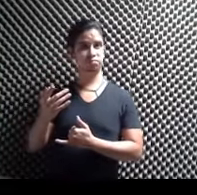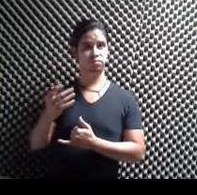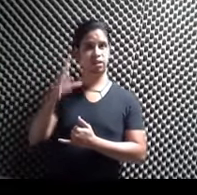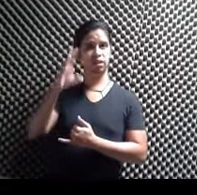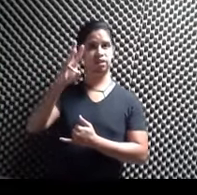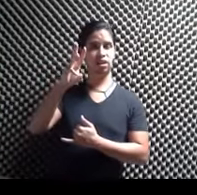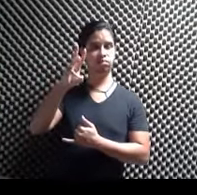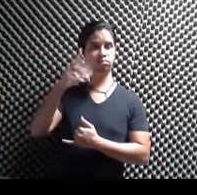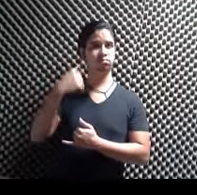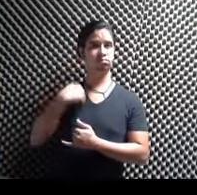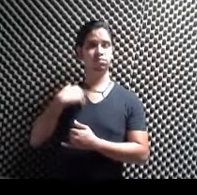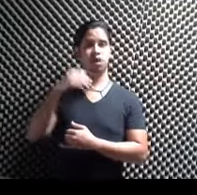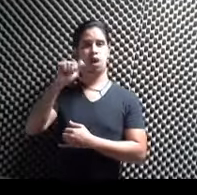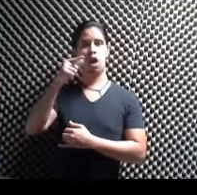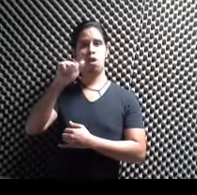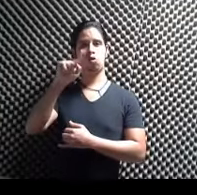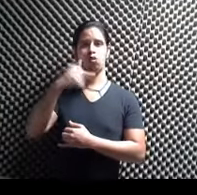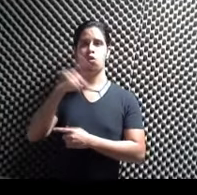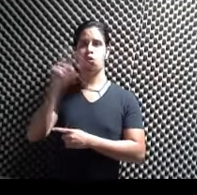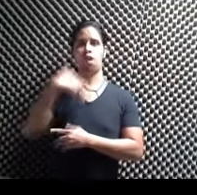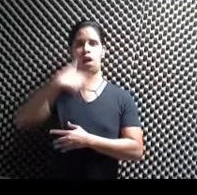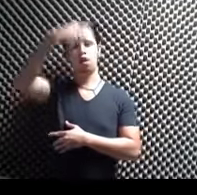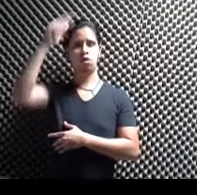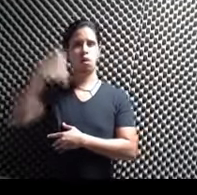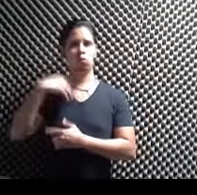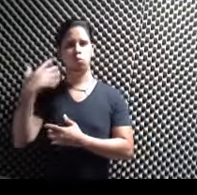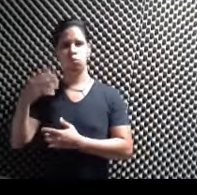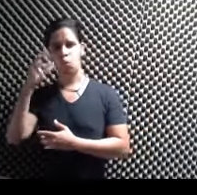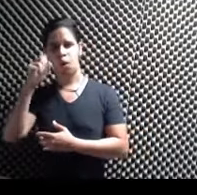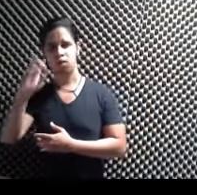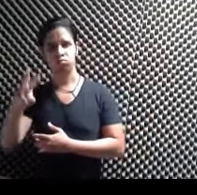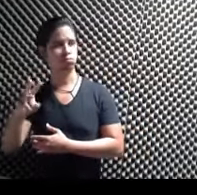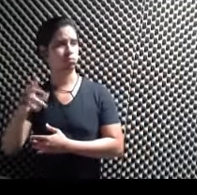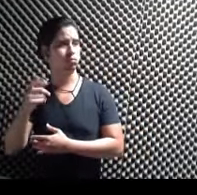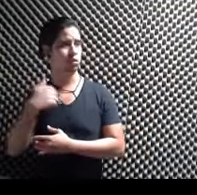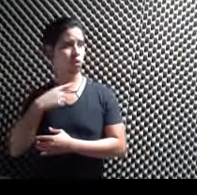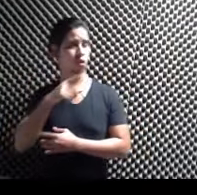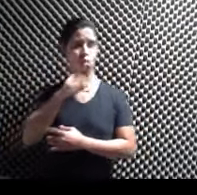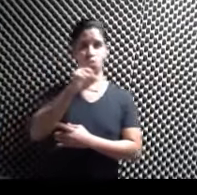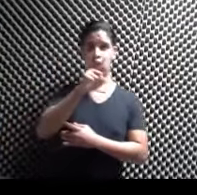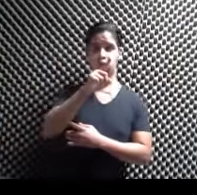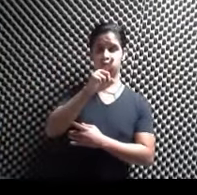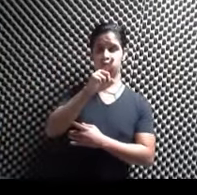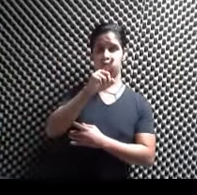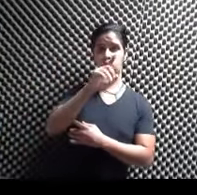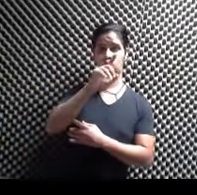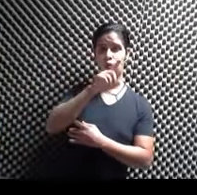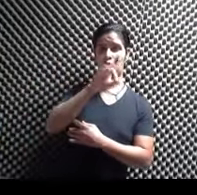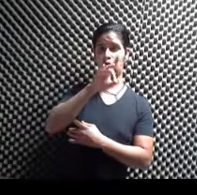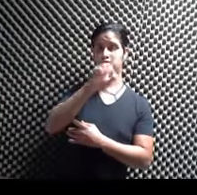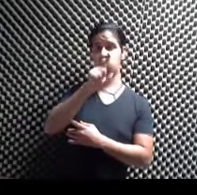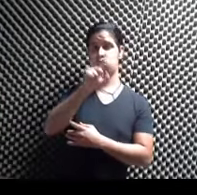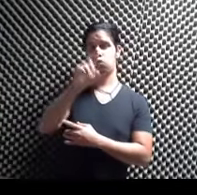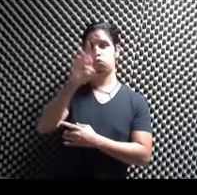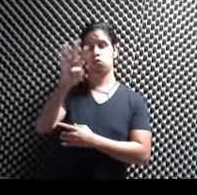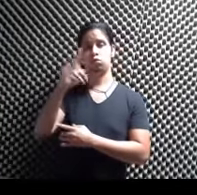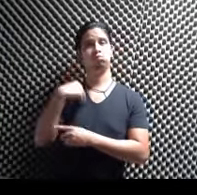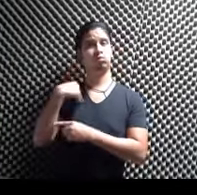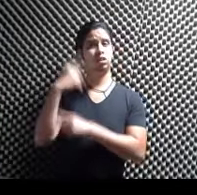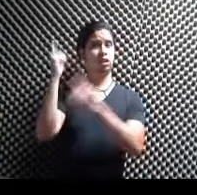está. Trujillo Alto, en Trujillo Alto, 760-8114. Mira, una ropa maravillosa. Tiene que ir para